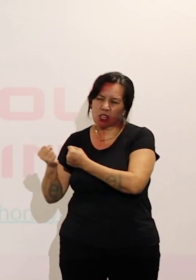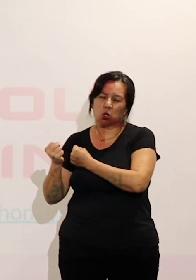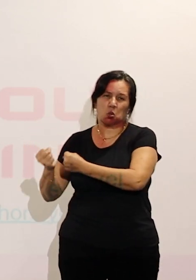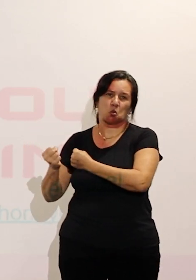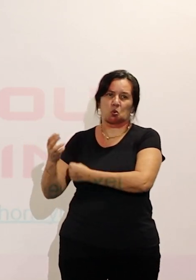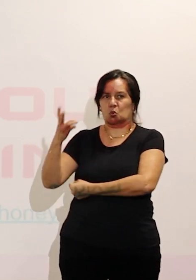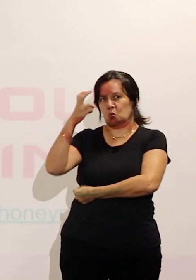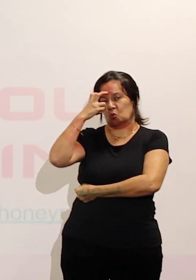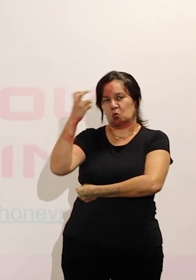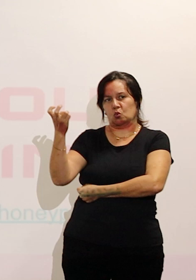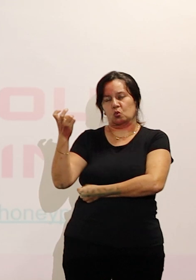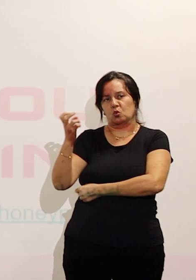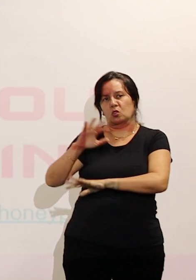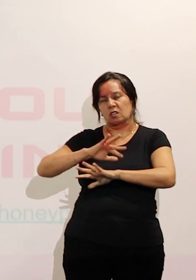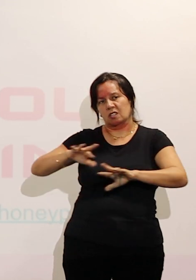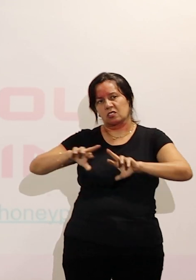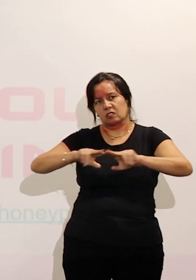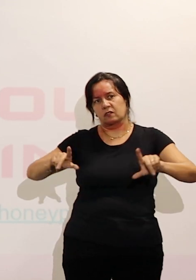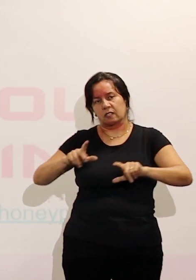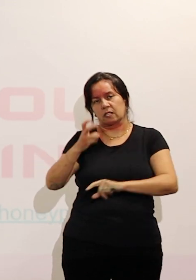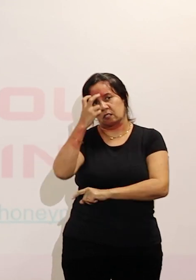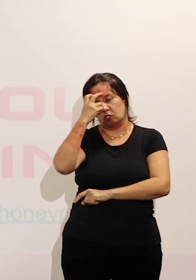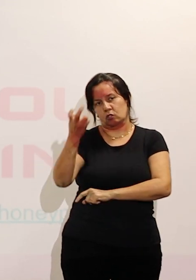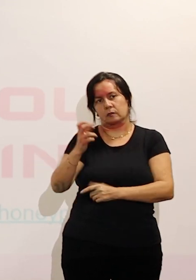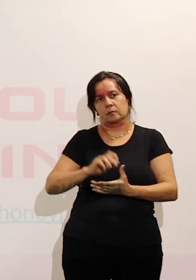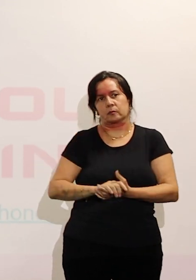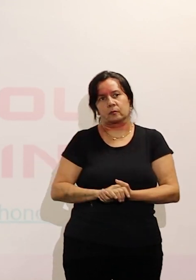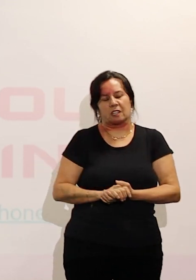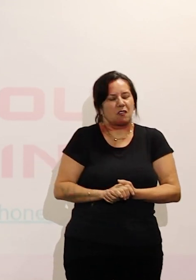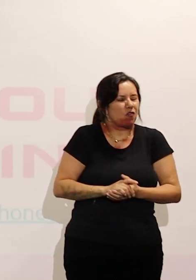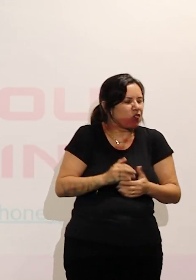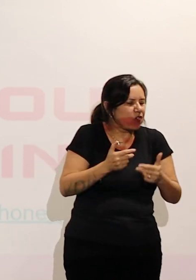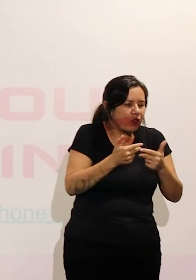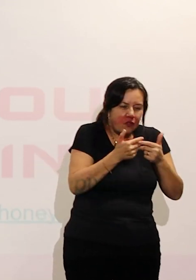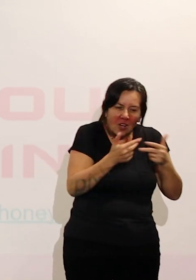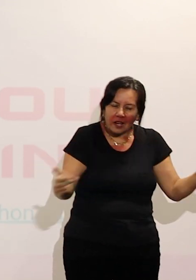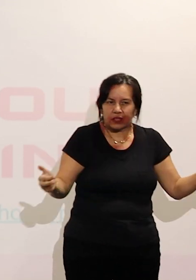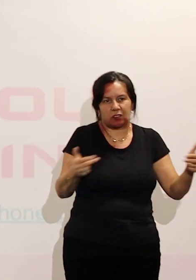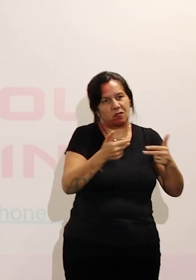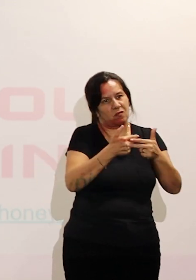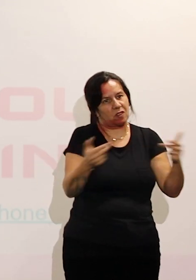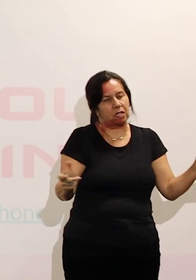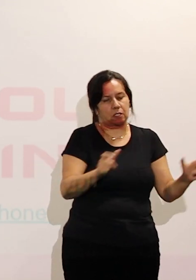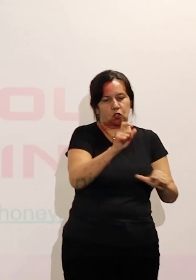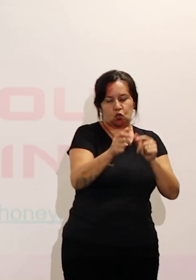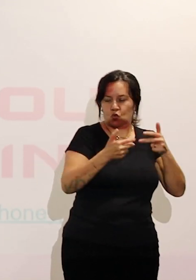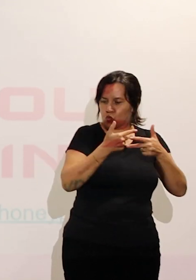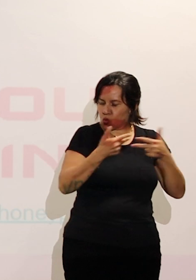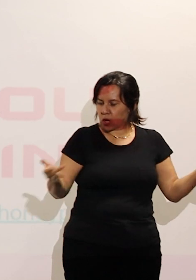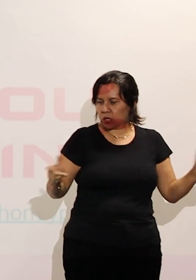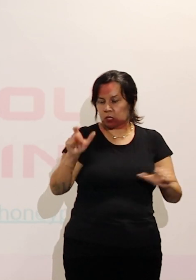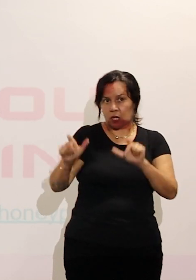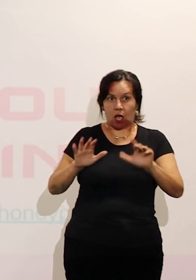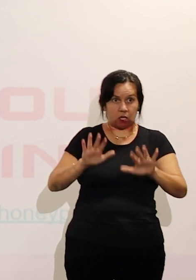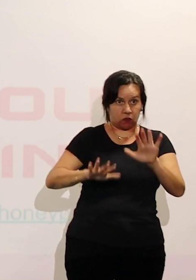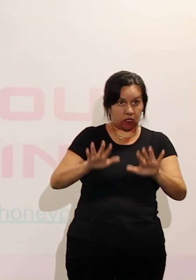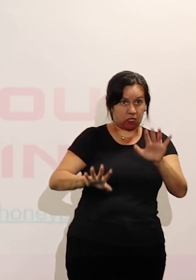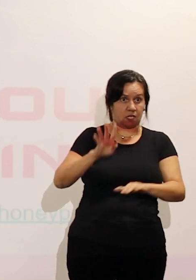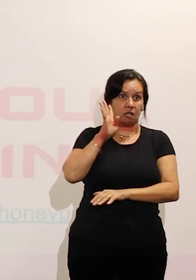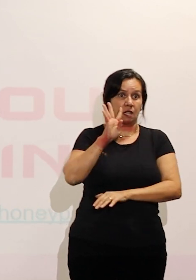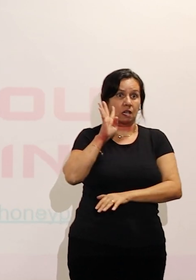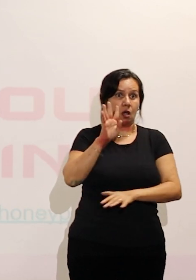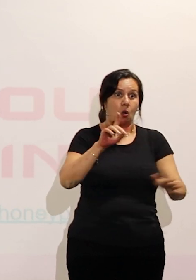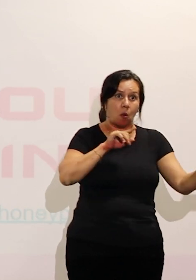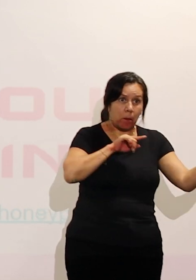indígena. Então a gente tem toda uma sorte de coisas e às vezes é legal até não só pesquisar